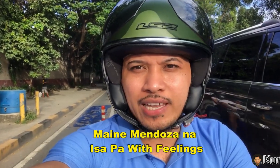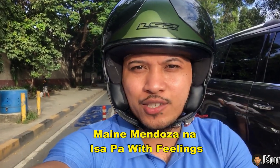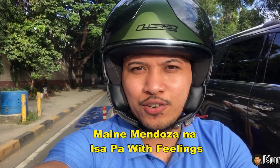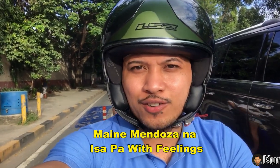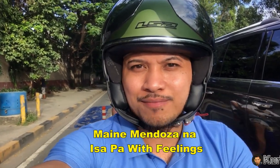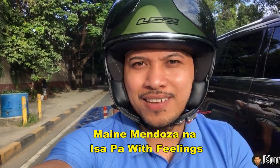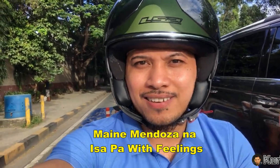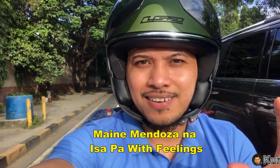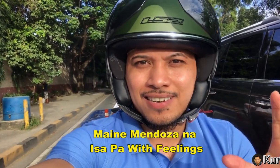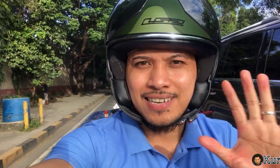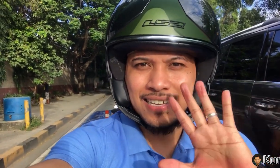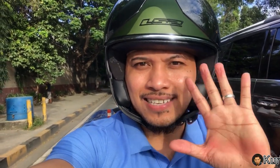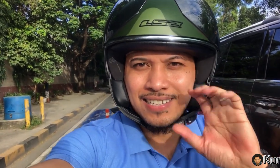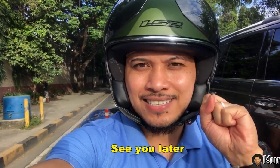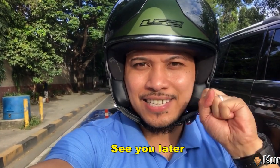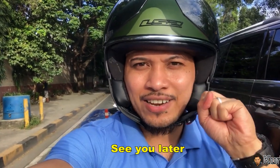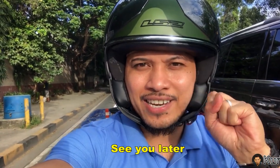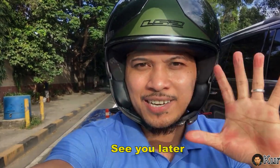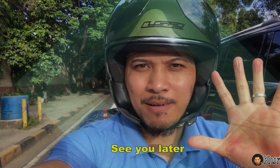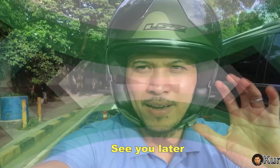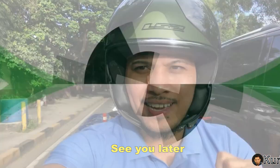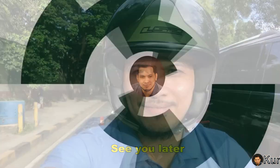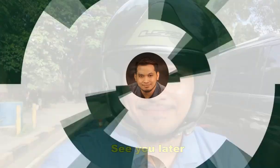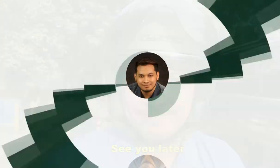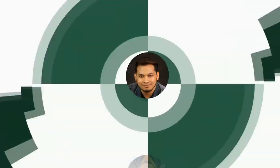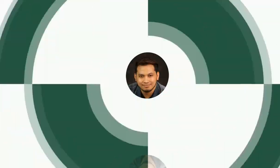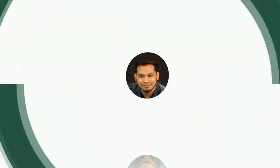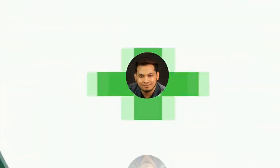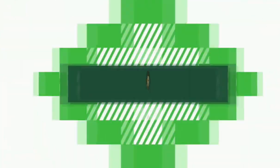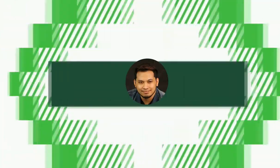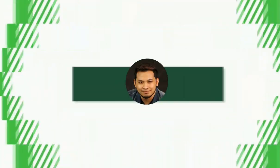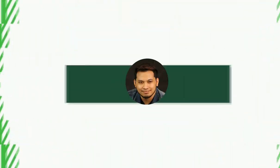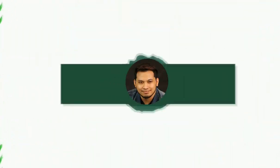Felix. So, see you later! Bye!